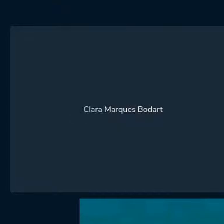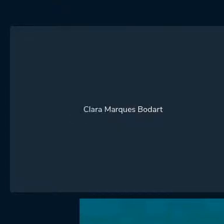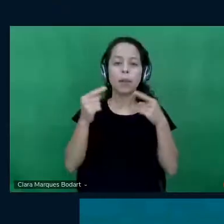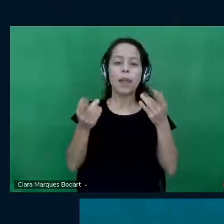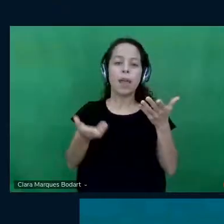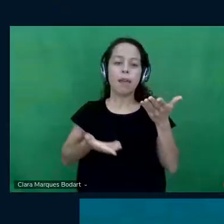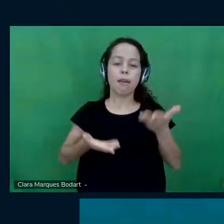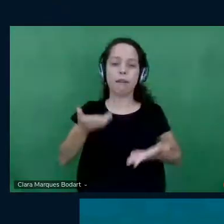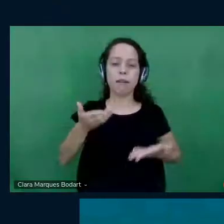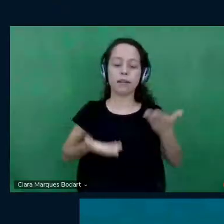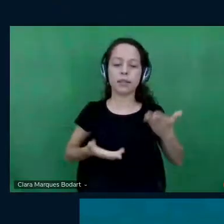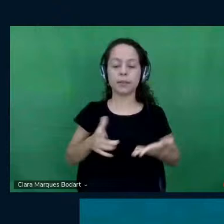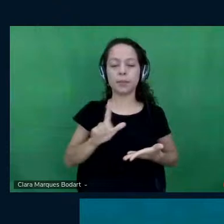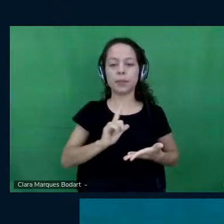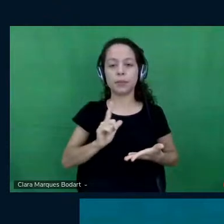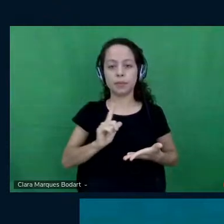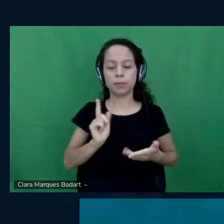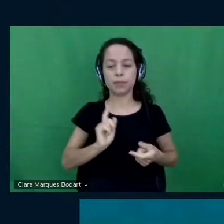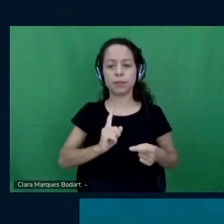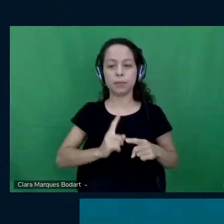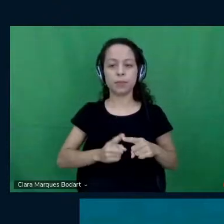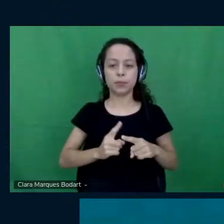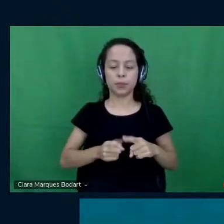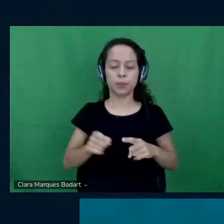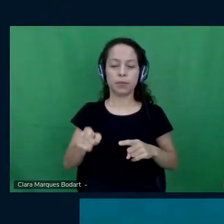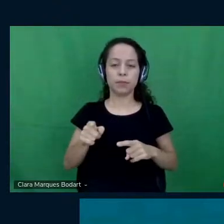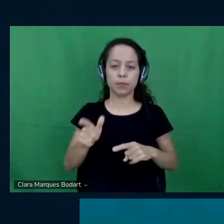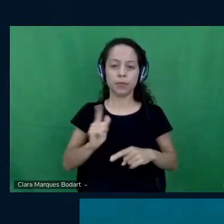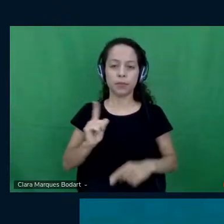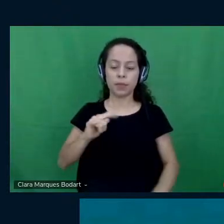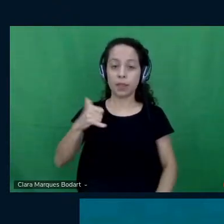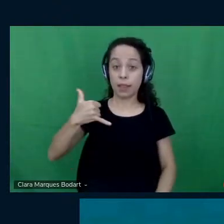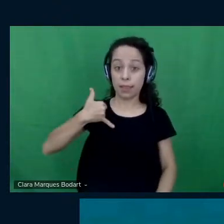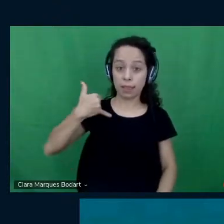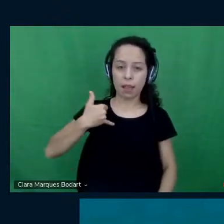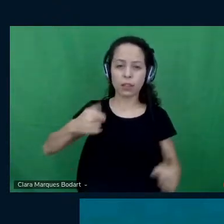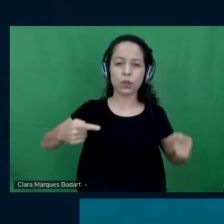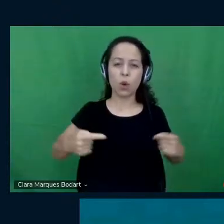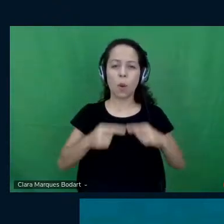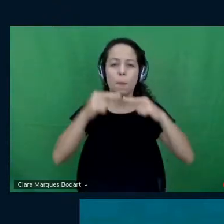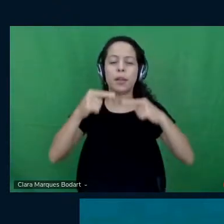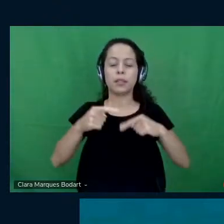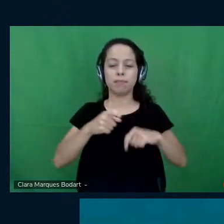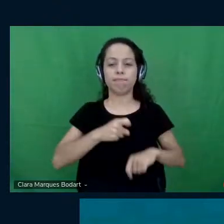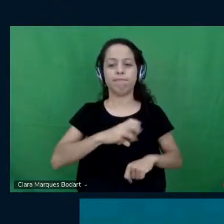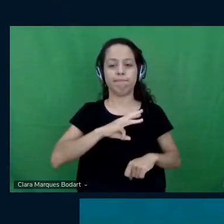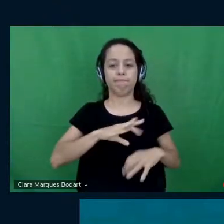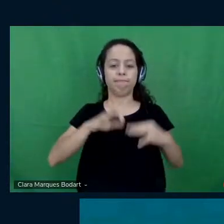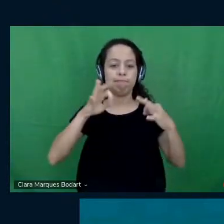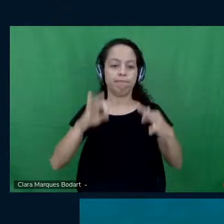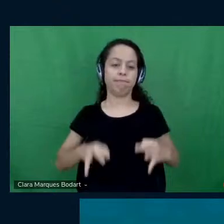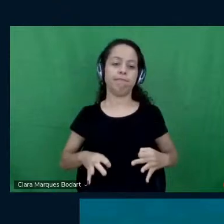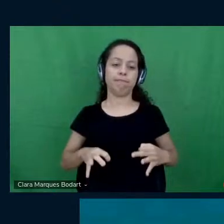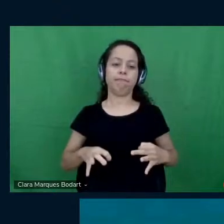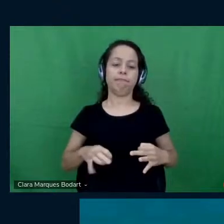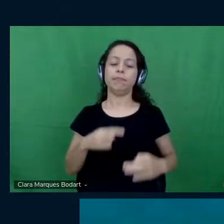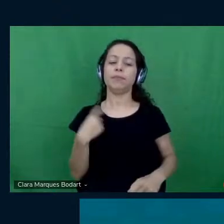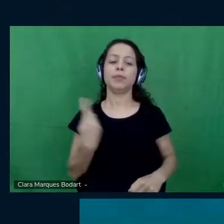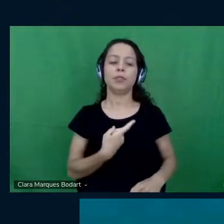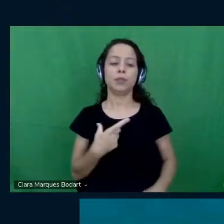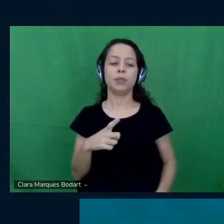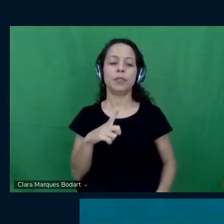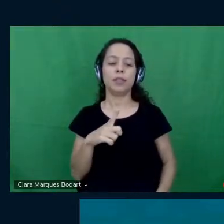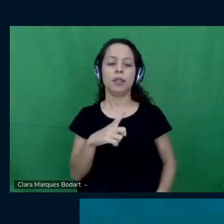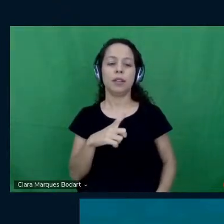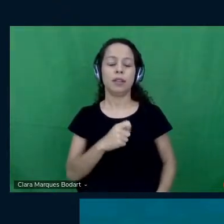ponto de vista da conclusão na faixa etária apropriada. Dizendo de um outro jeito, nós temos hoje no